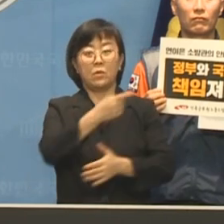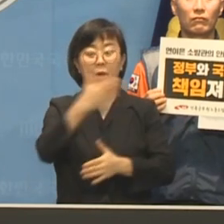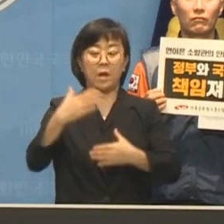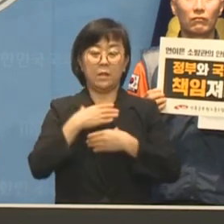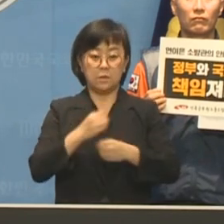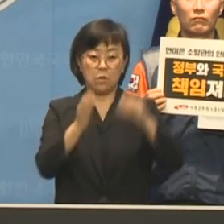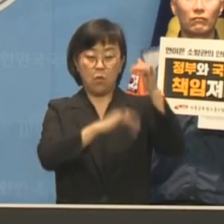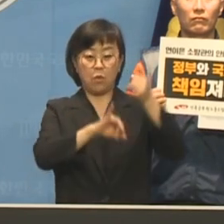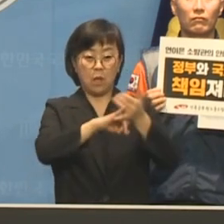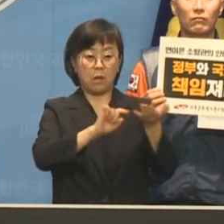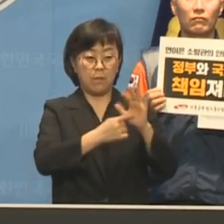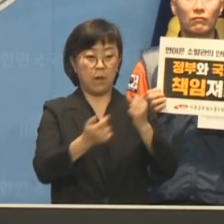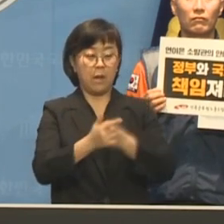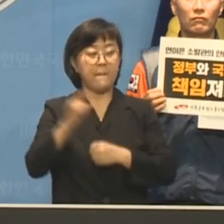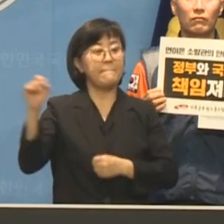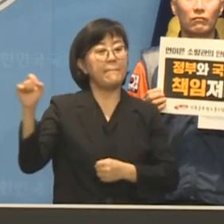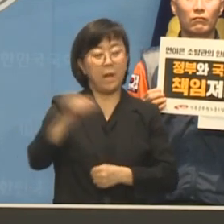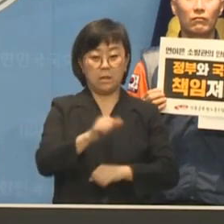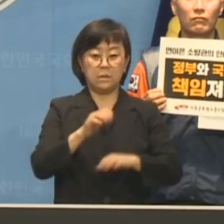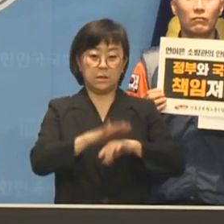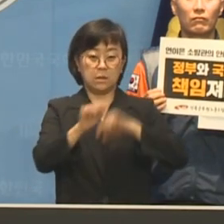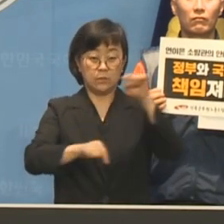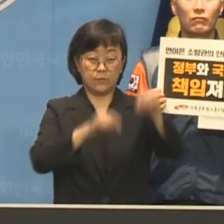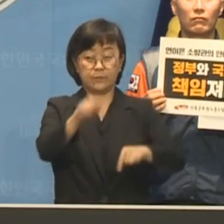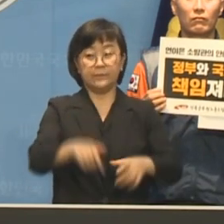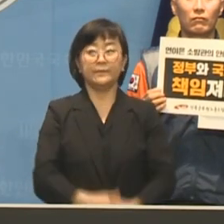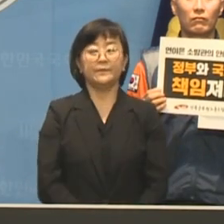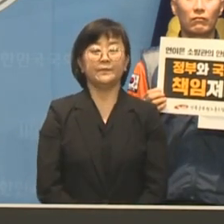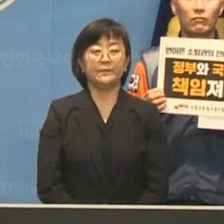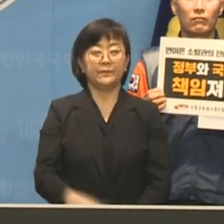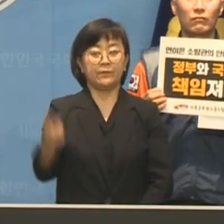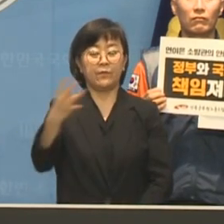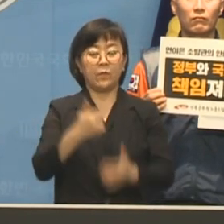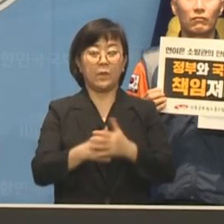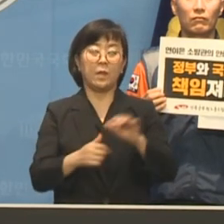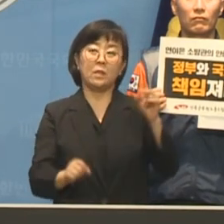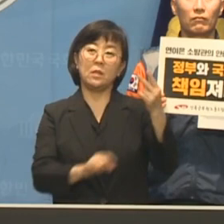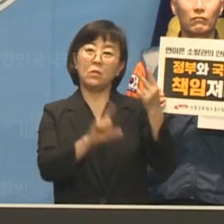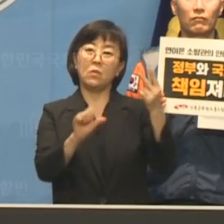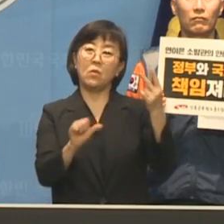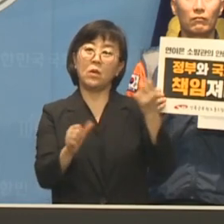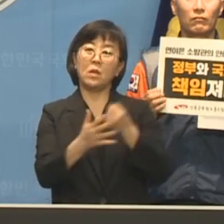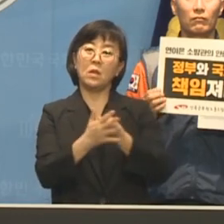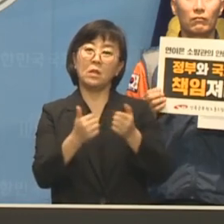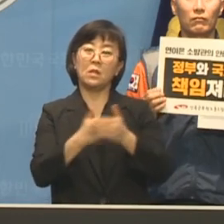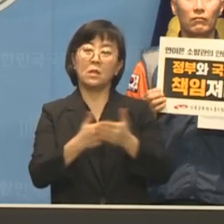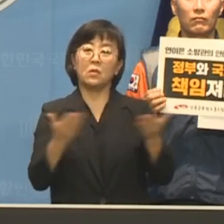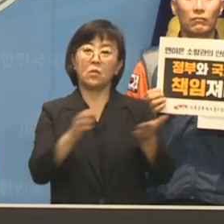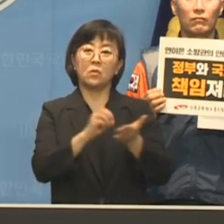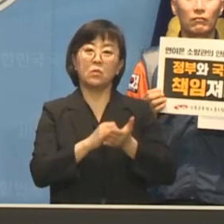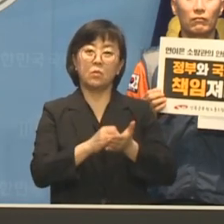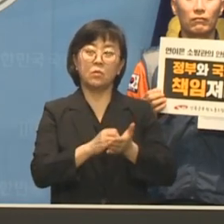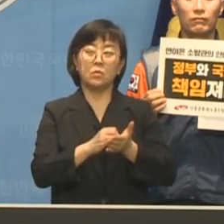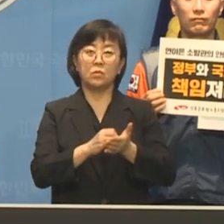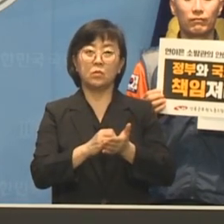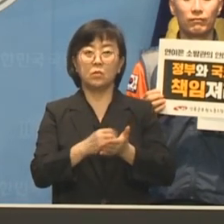안전 공약을 내고 신속히 이행하라. 2024년 2월 5일 전국 공무원 노동조합 소방본부.